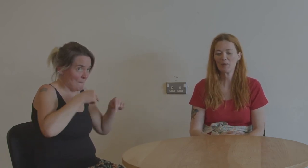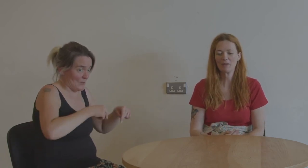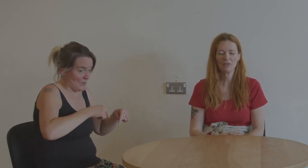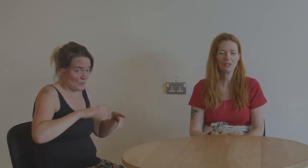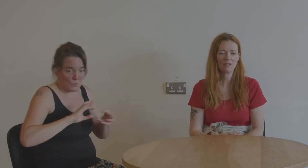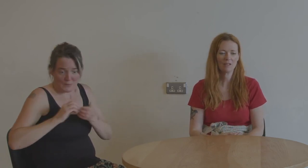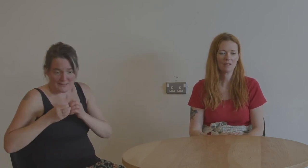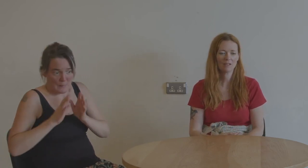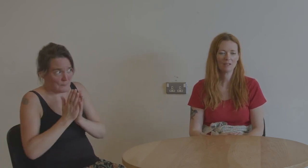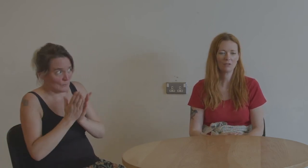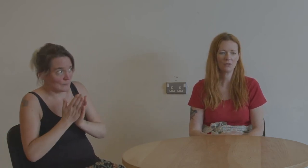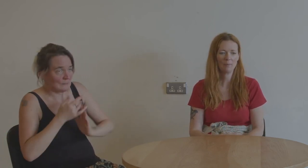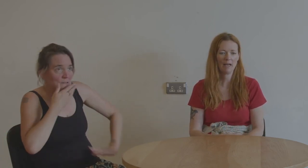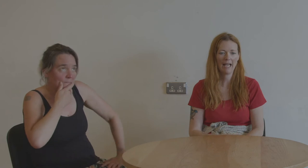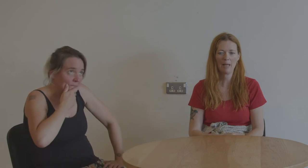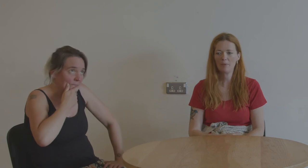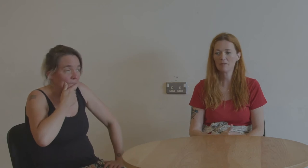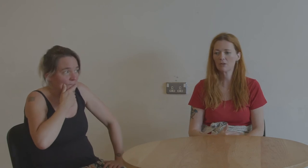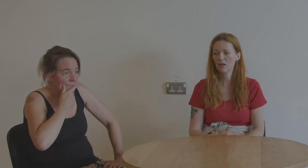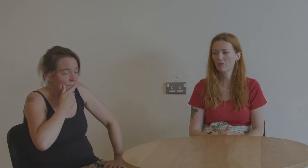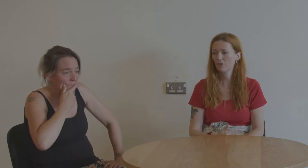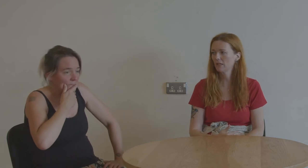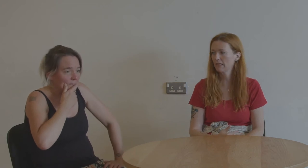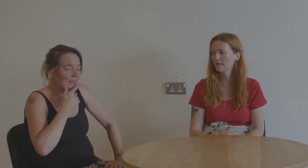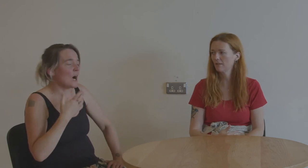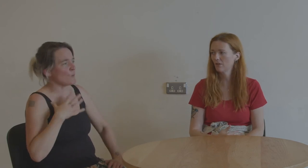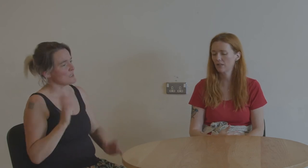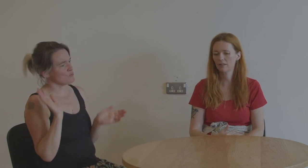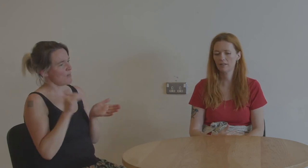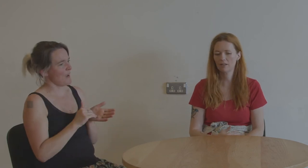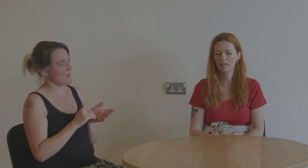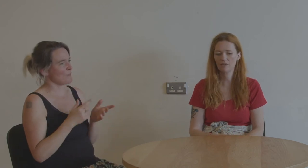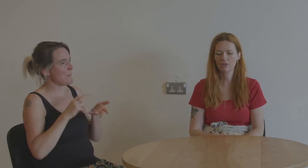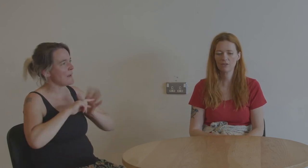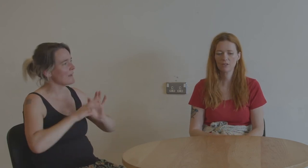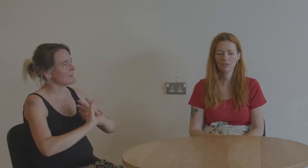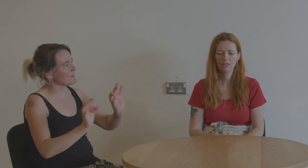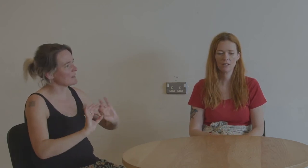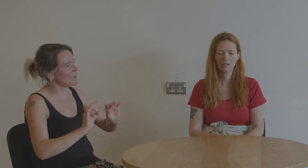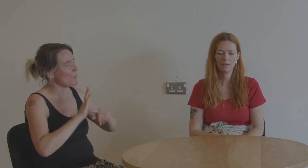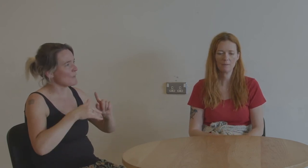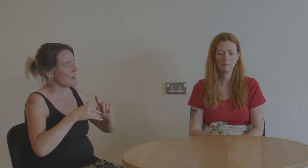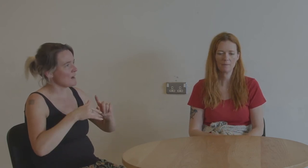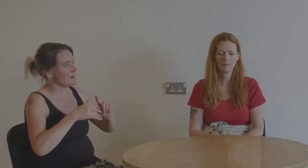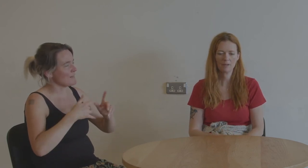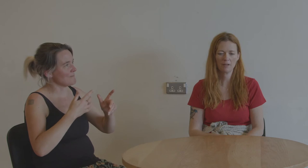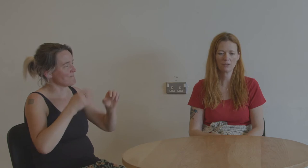benderfynu dod yma heb rhyw fath o gynllun o ran greu llyfr, achos